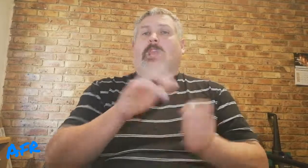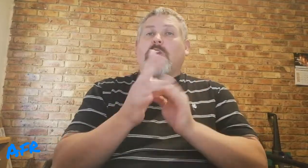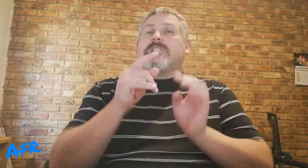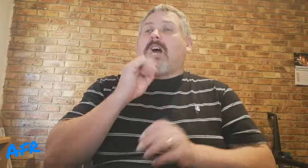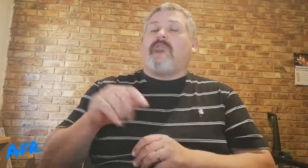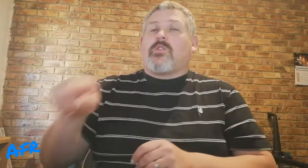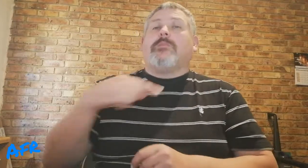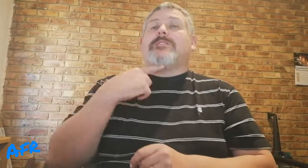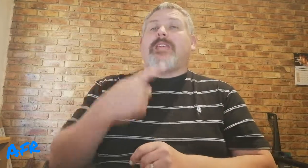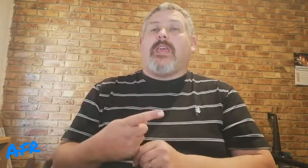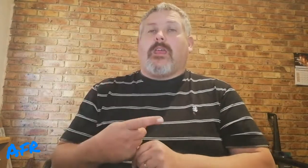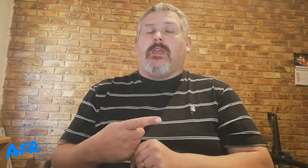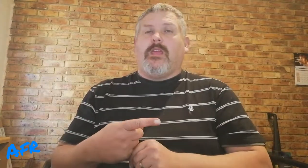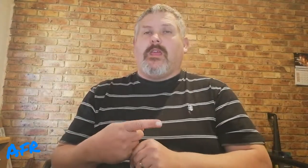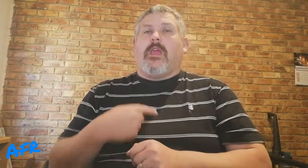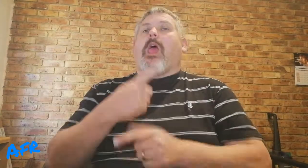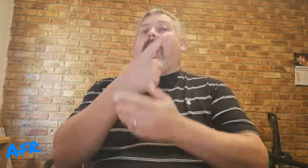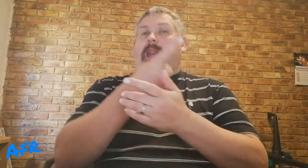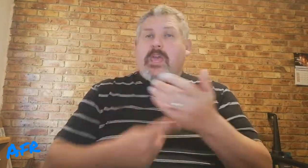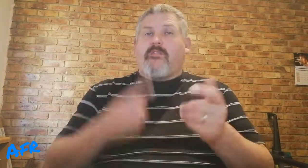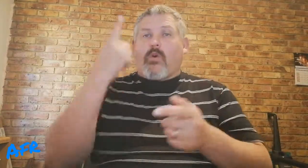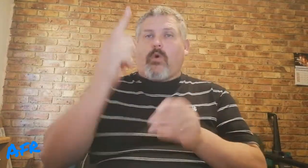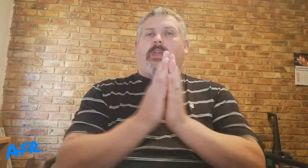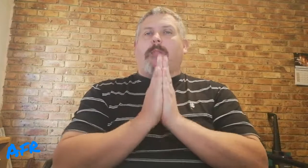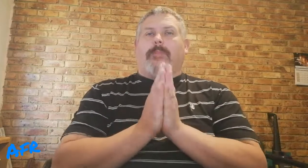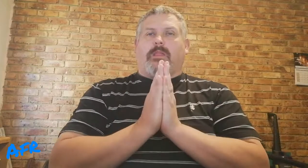En Jesus antwoord om sê, alleen vir God aanbid,